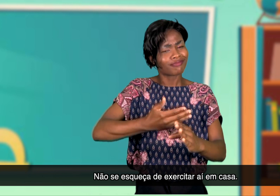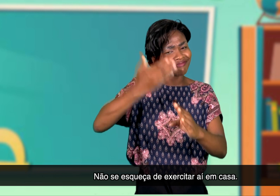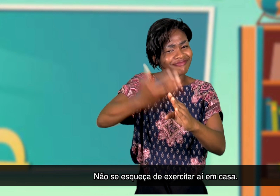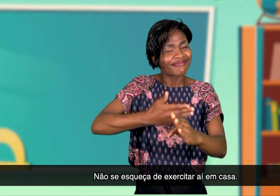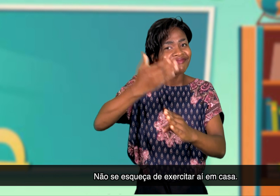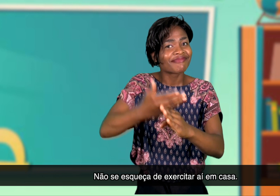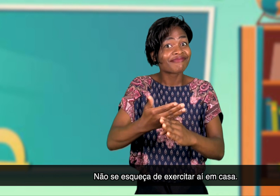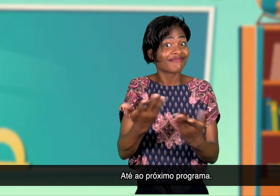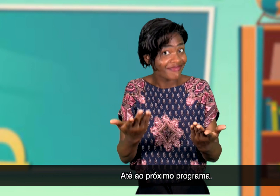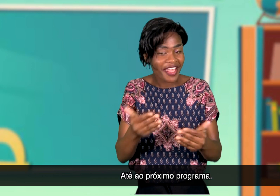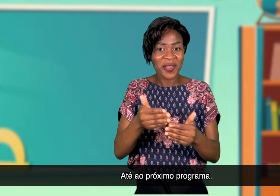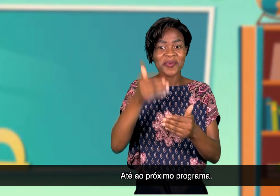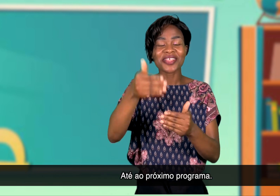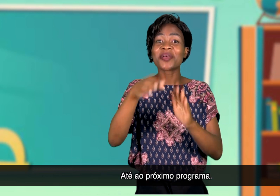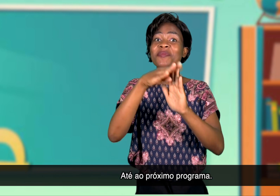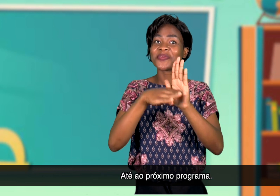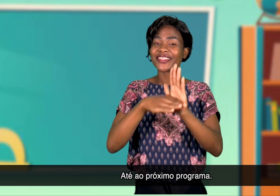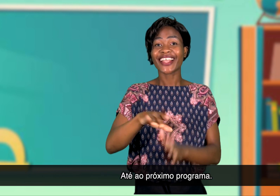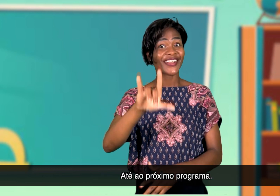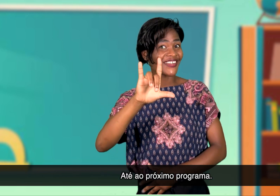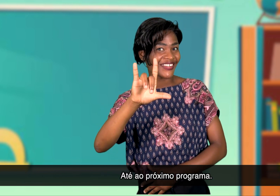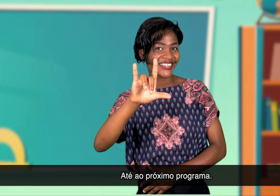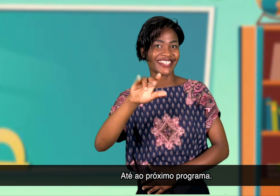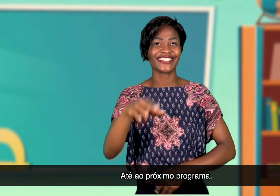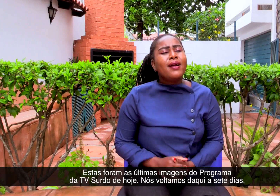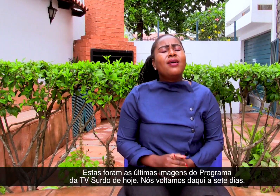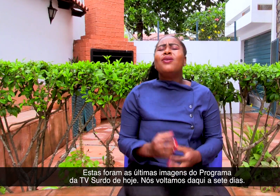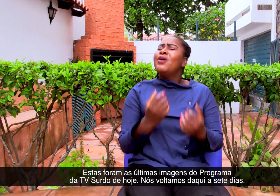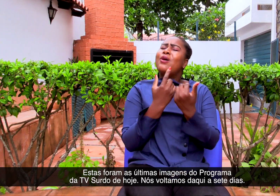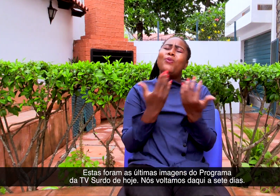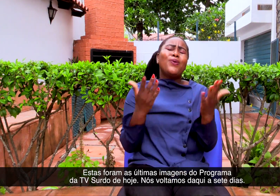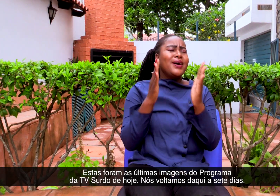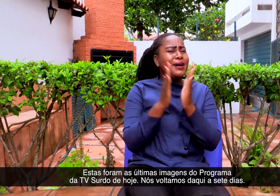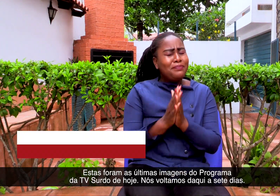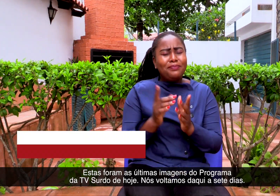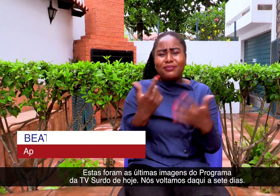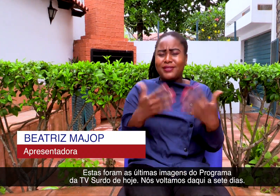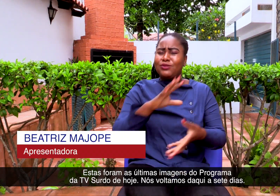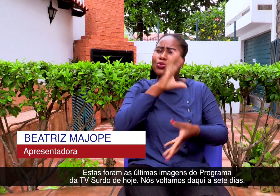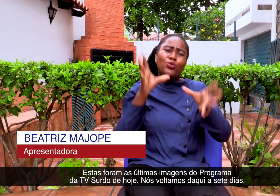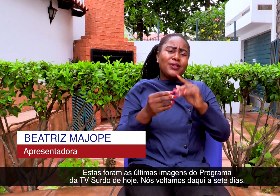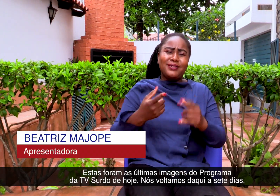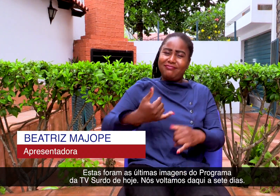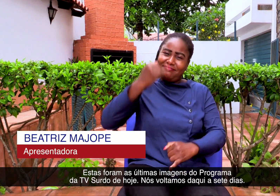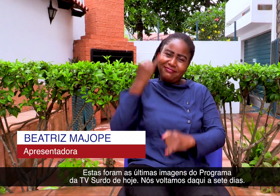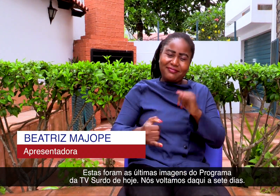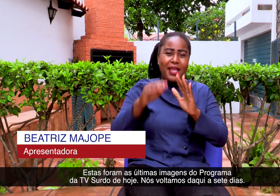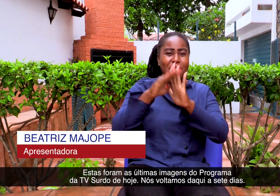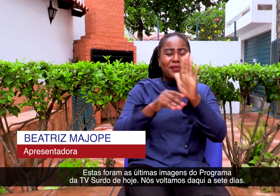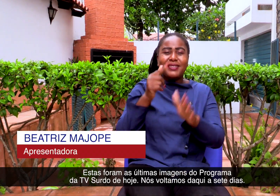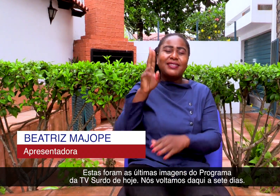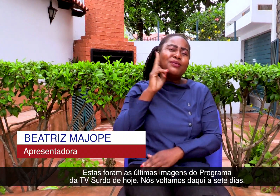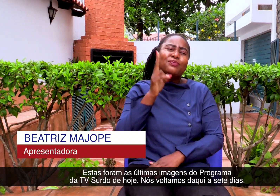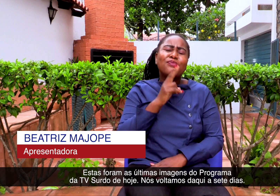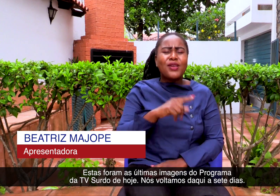exercitar aí em casa. Até o próximo programa. Estas foram as últimas imagens do